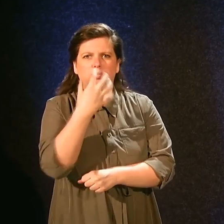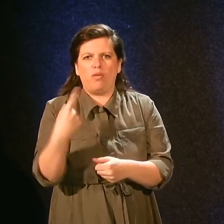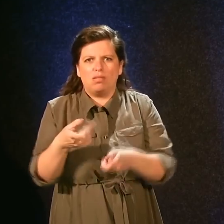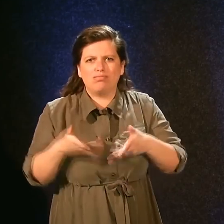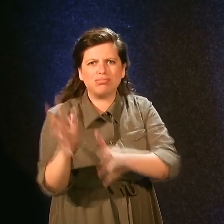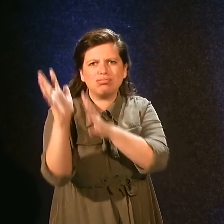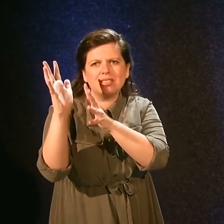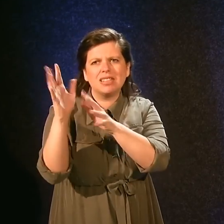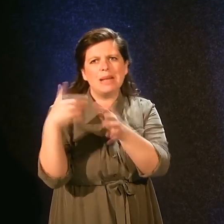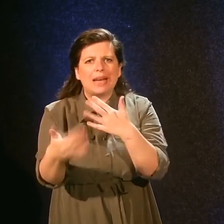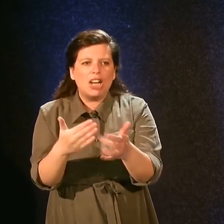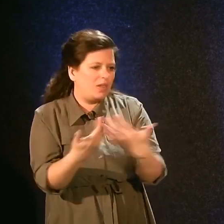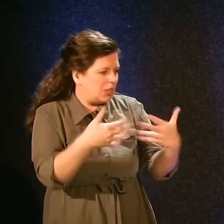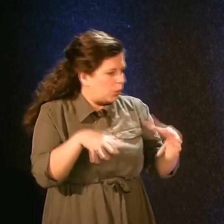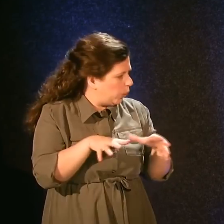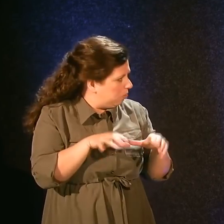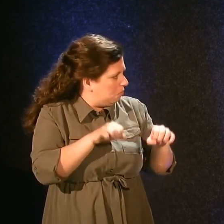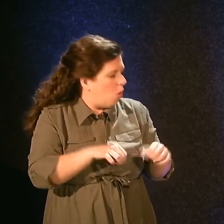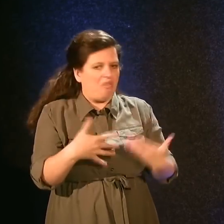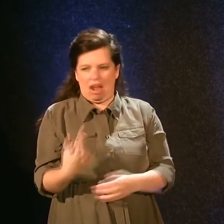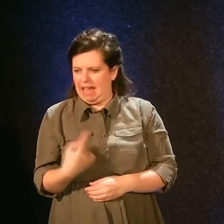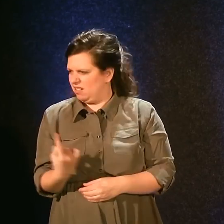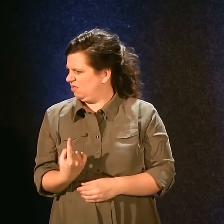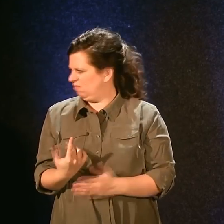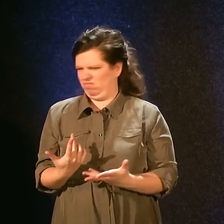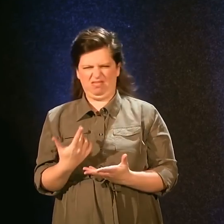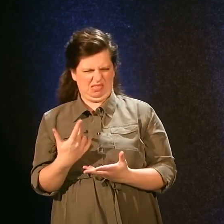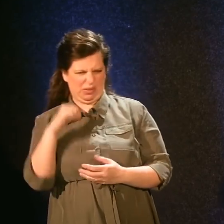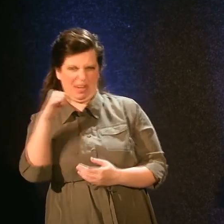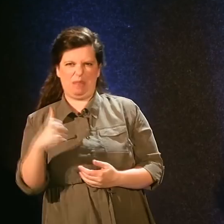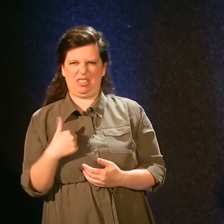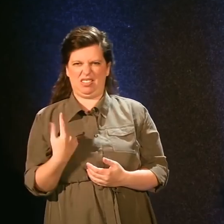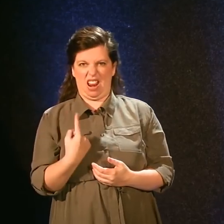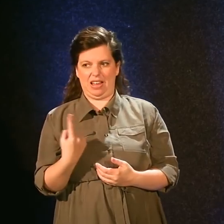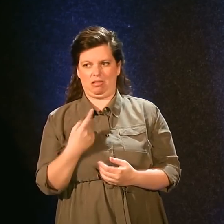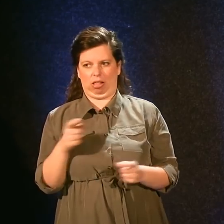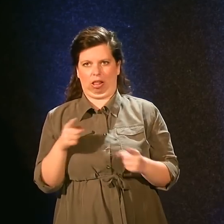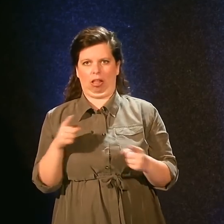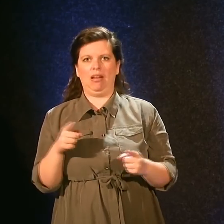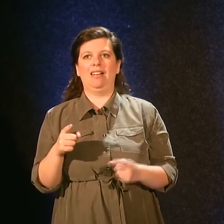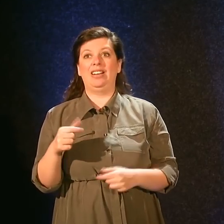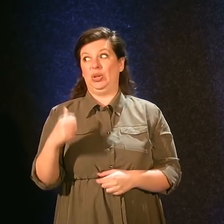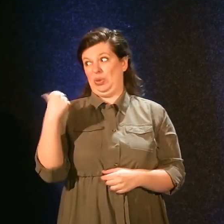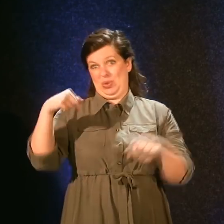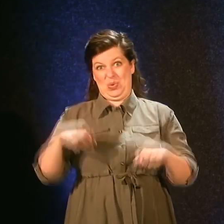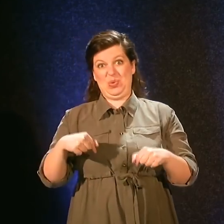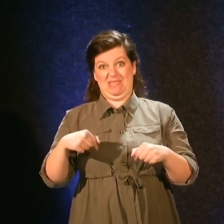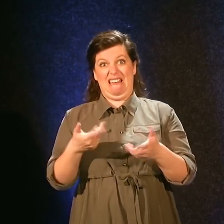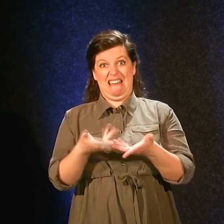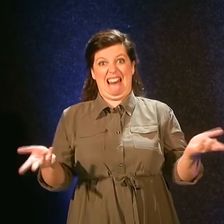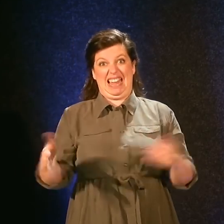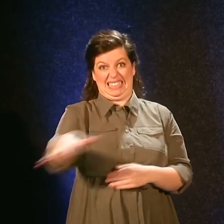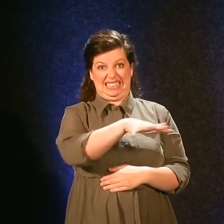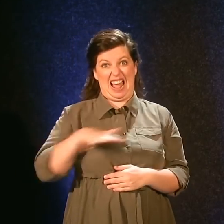je in een groepje. Ook al zit je alleen. Als je denkt, ja, maar dat is vreemd. Weet je hoe vreemd het is als een worshipteam een lege zaal moet leiden?